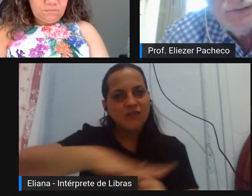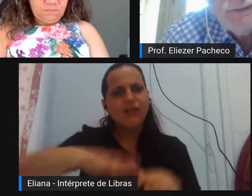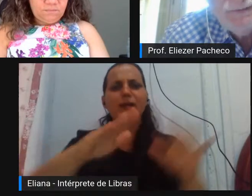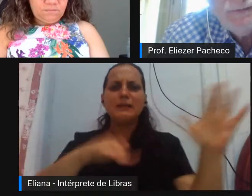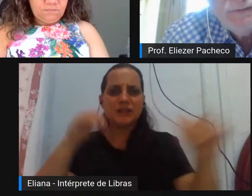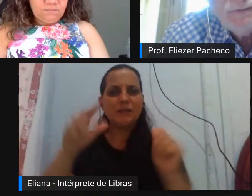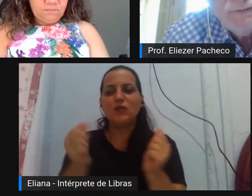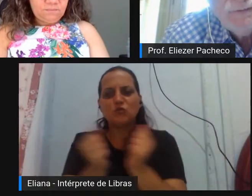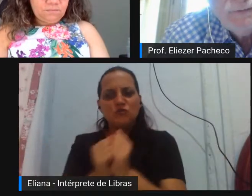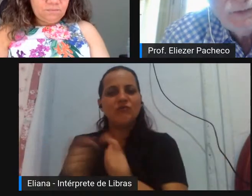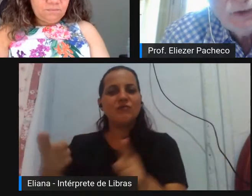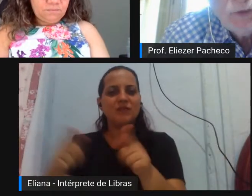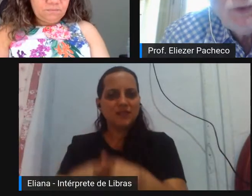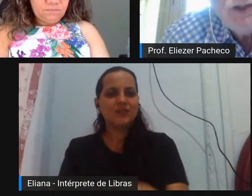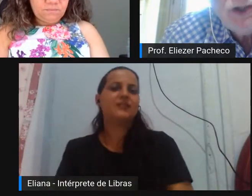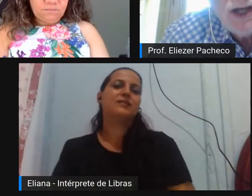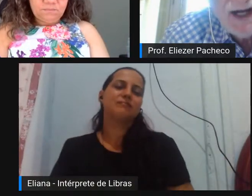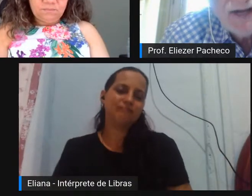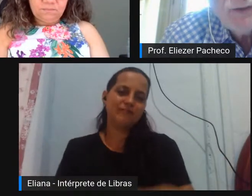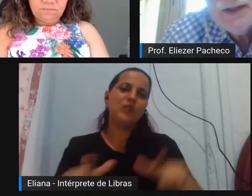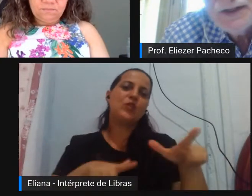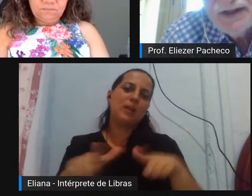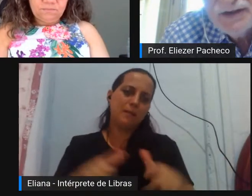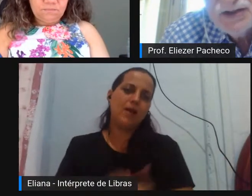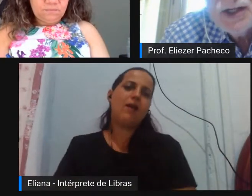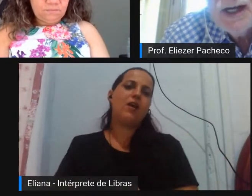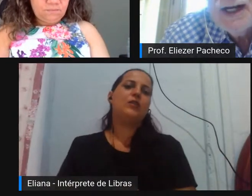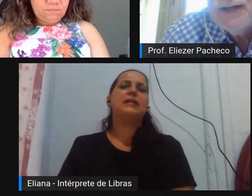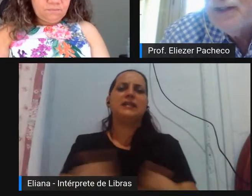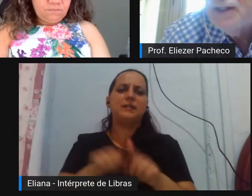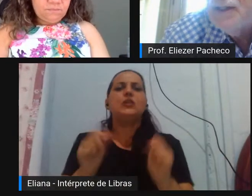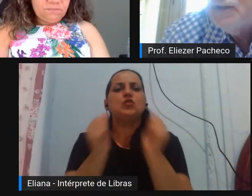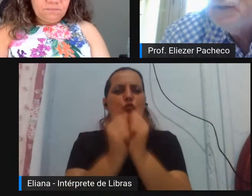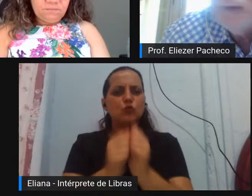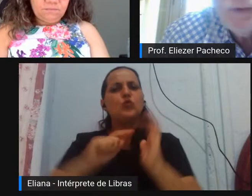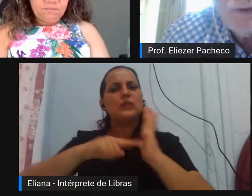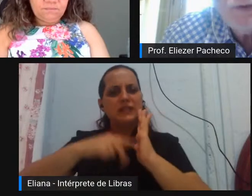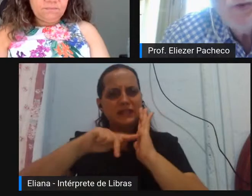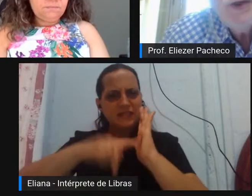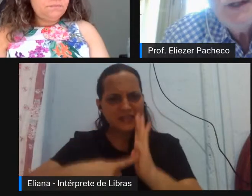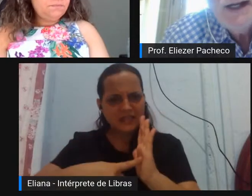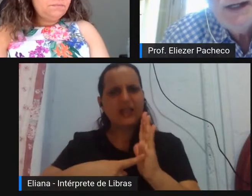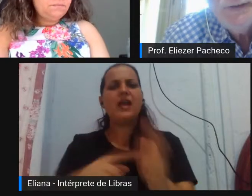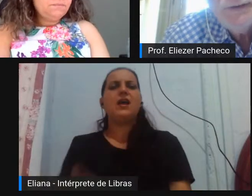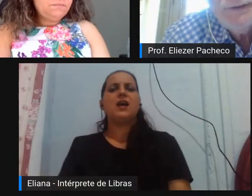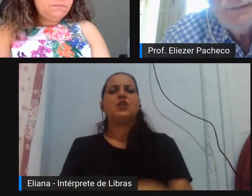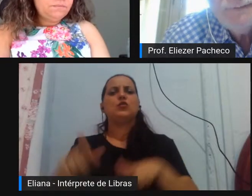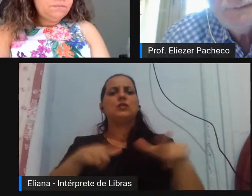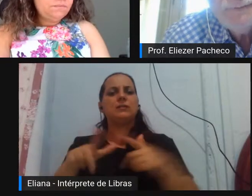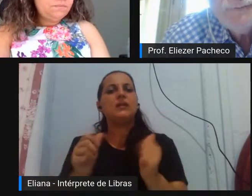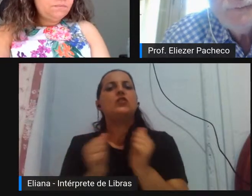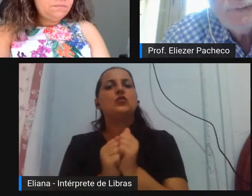organizadas da região, com os sindicatos, com as centrais sindicais, com os movimentos